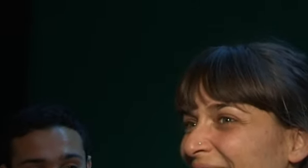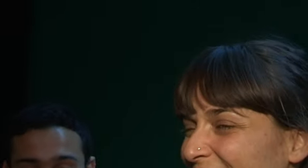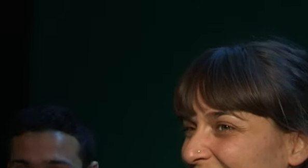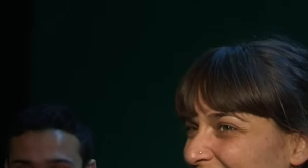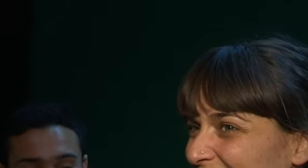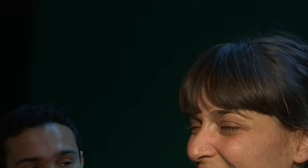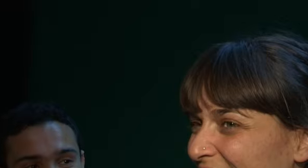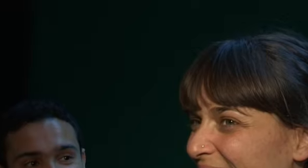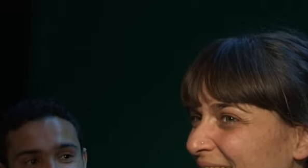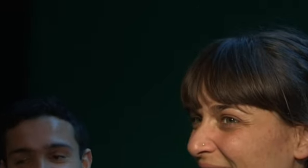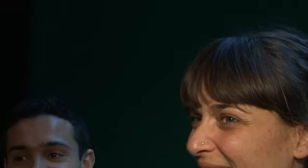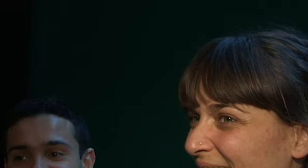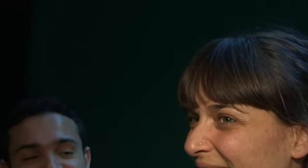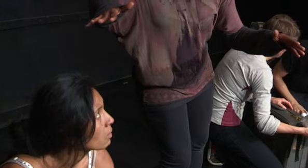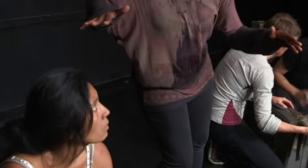au sort a bien fait son travail.